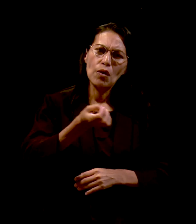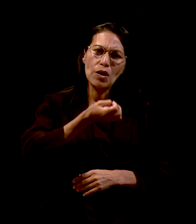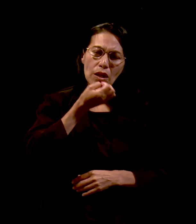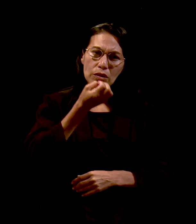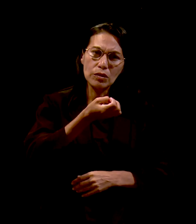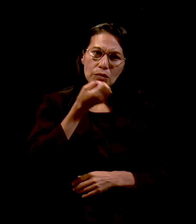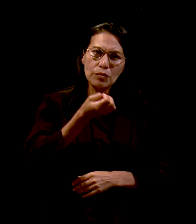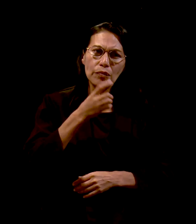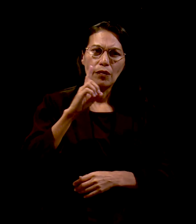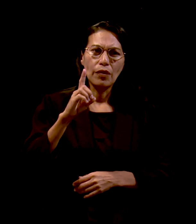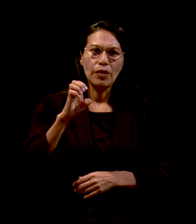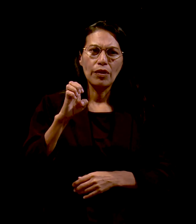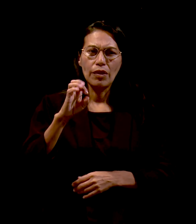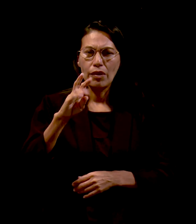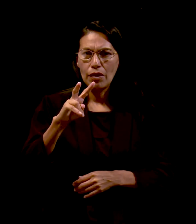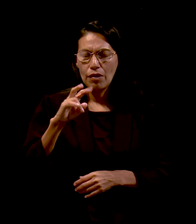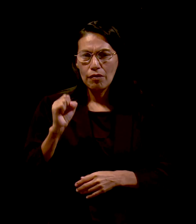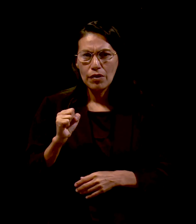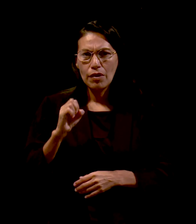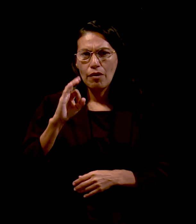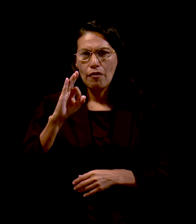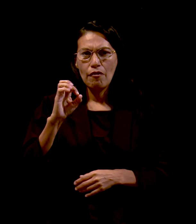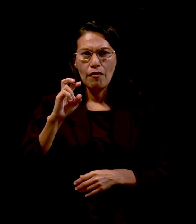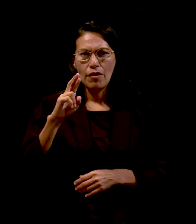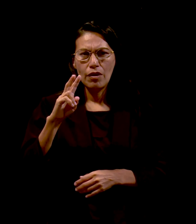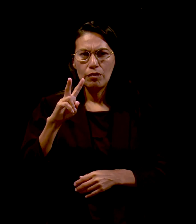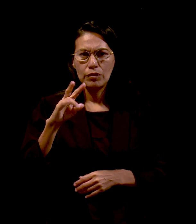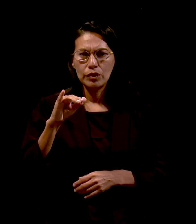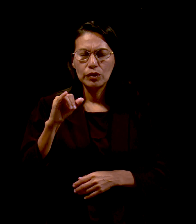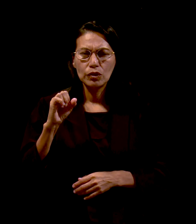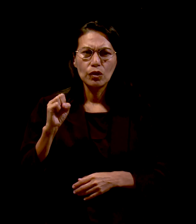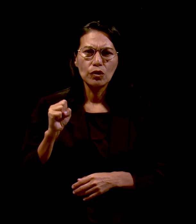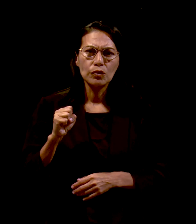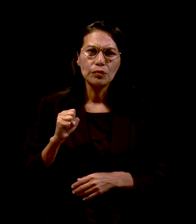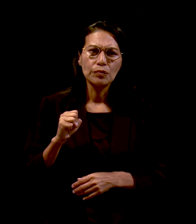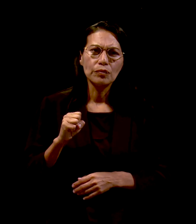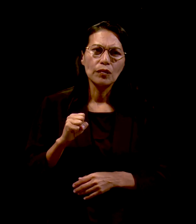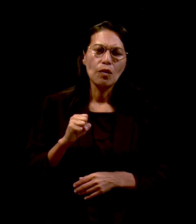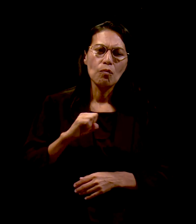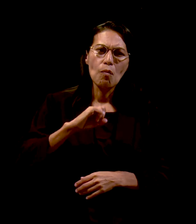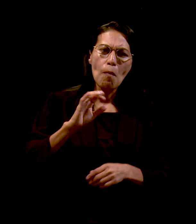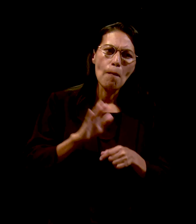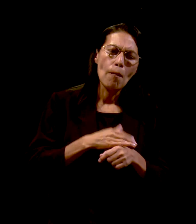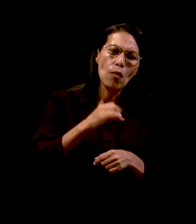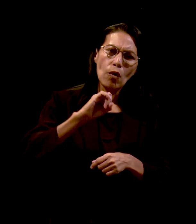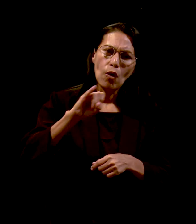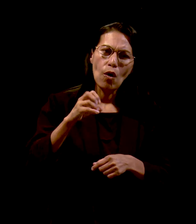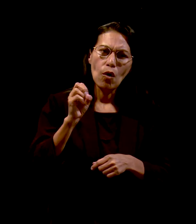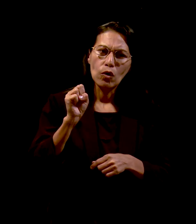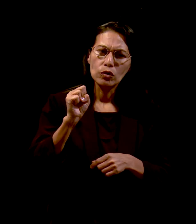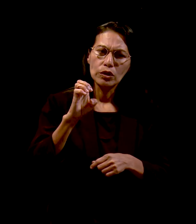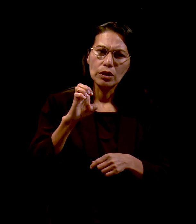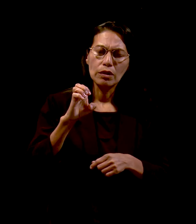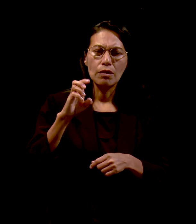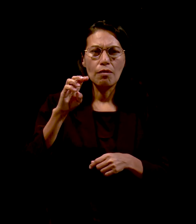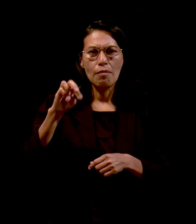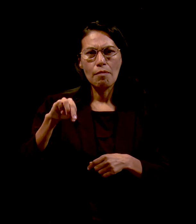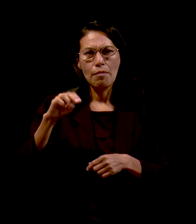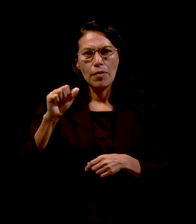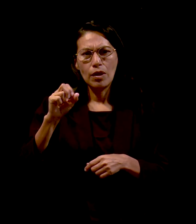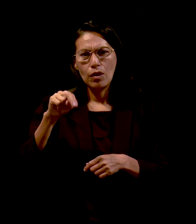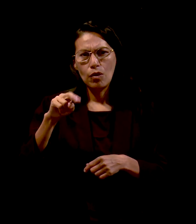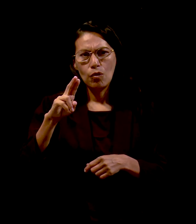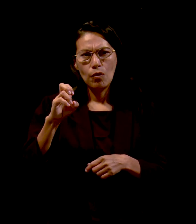debbie ferguson de eeuu por josé manuel ellos serán intervenidos con una cirugía el